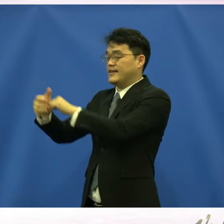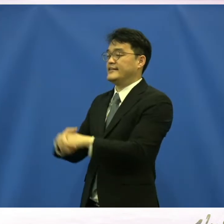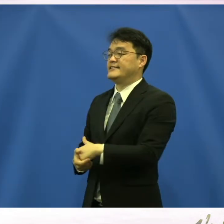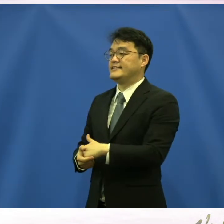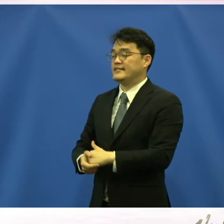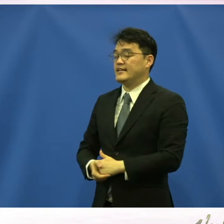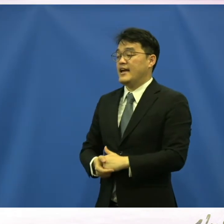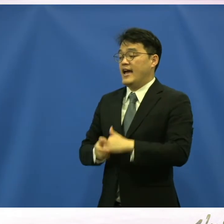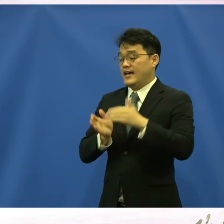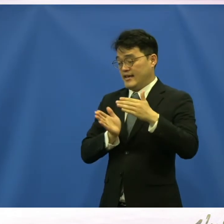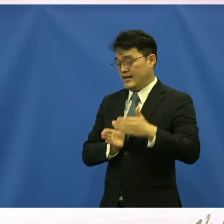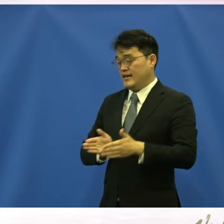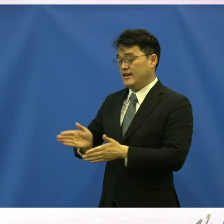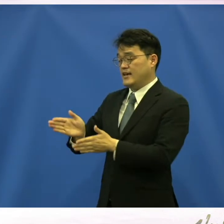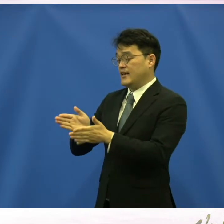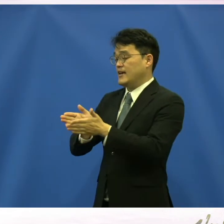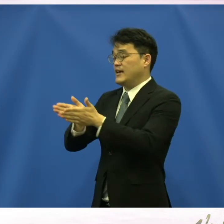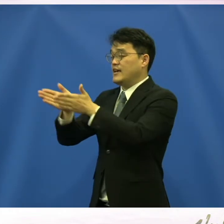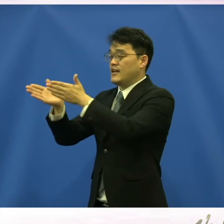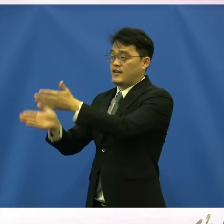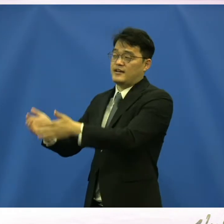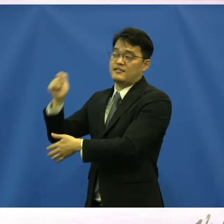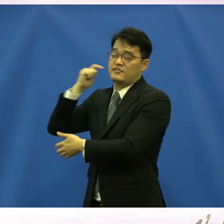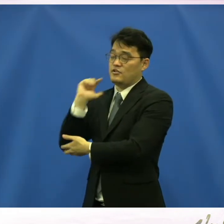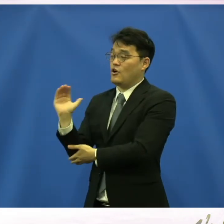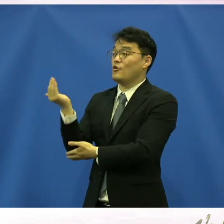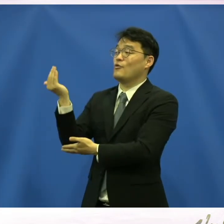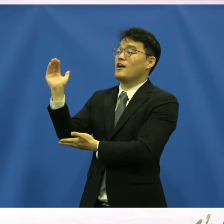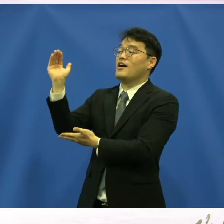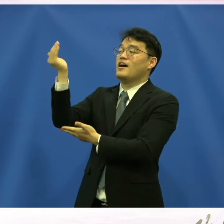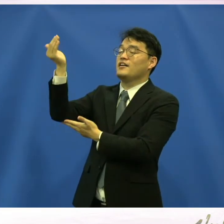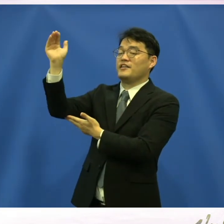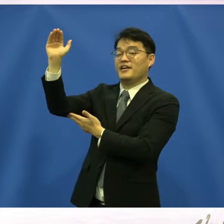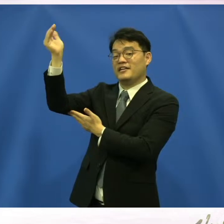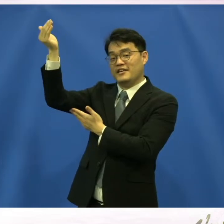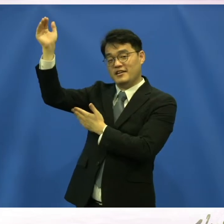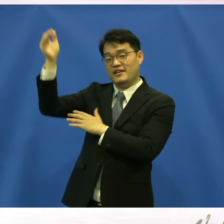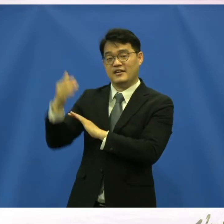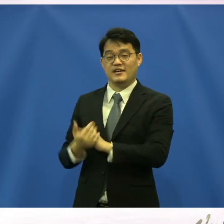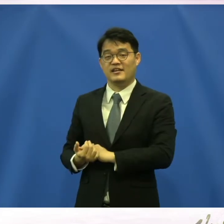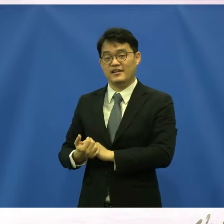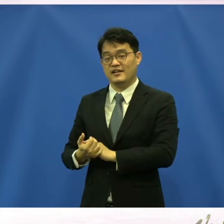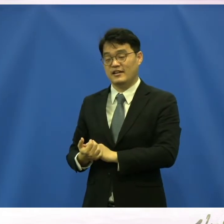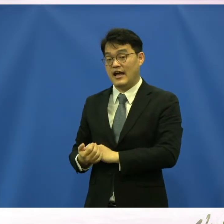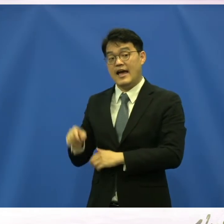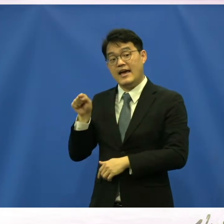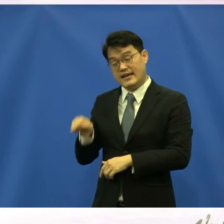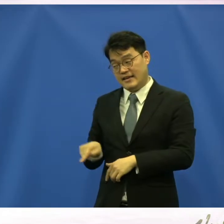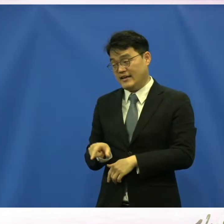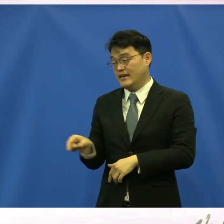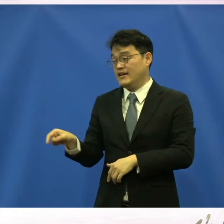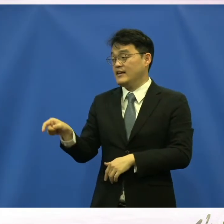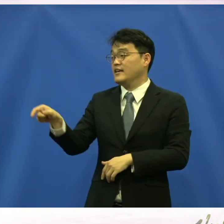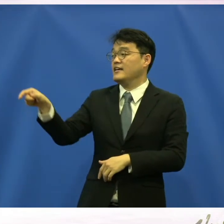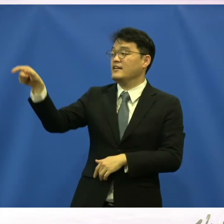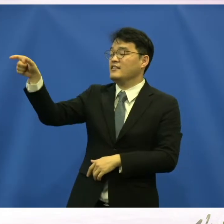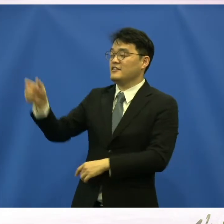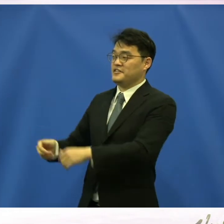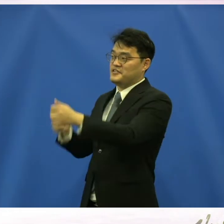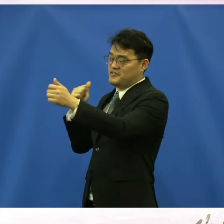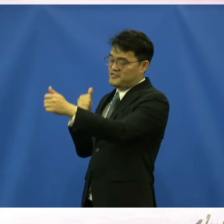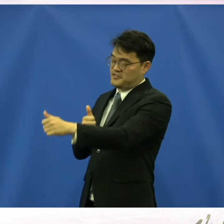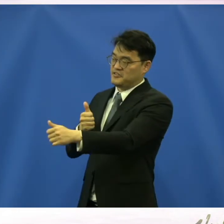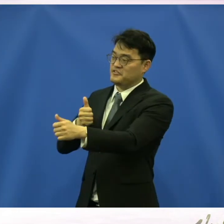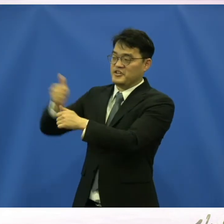길은 영광의 길, 이 길은 영광의 길, 이 길은 승리의 길,